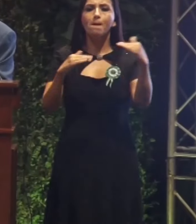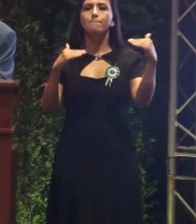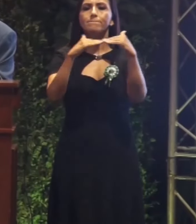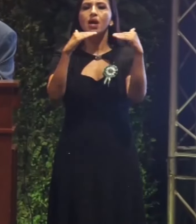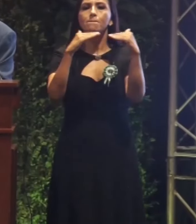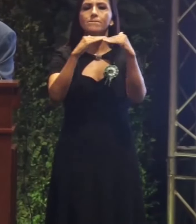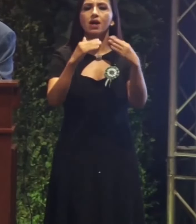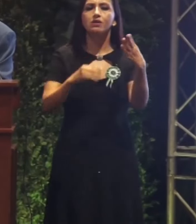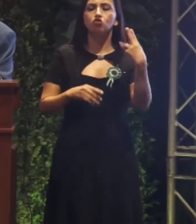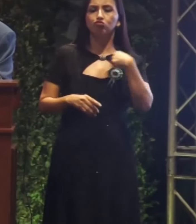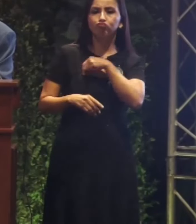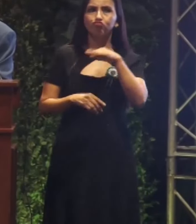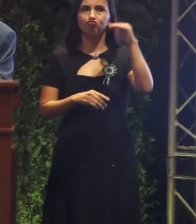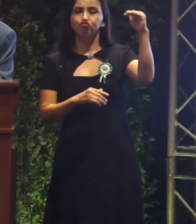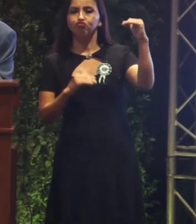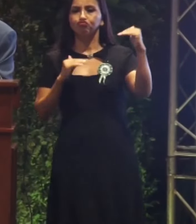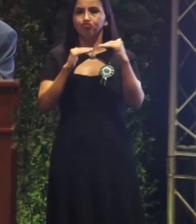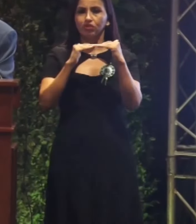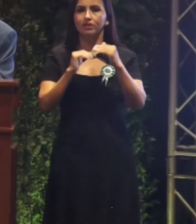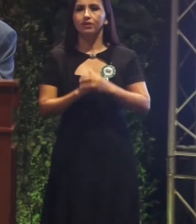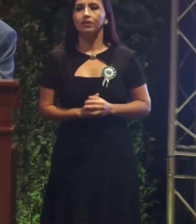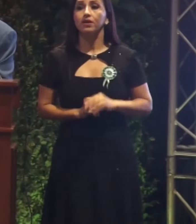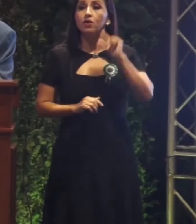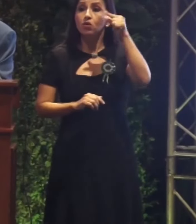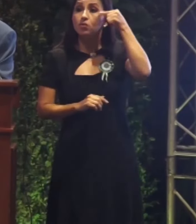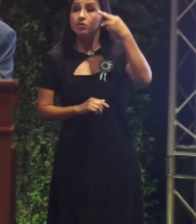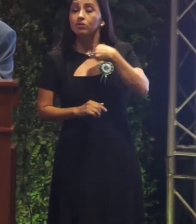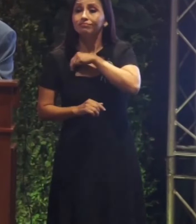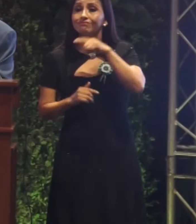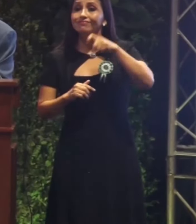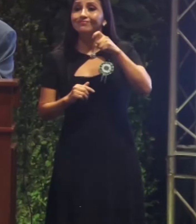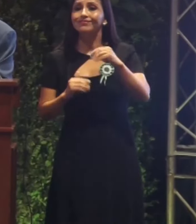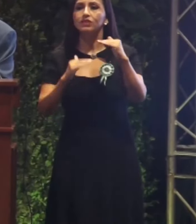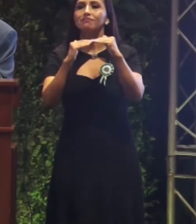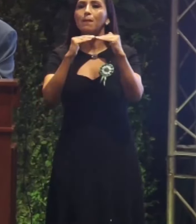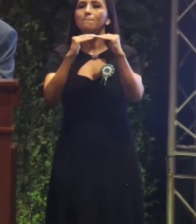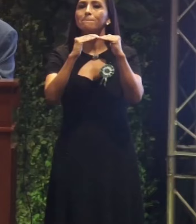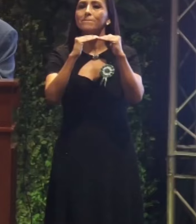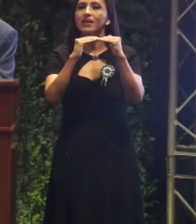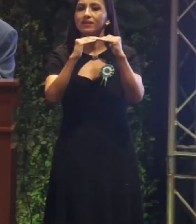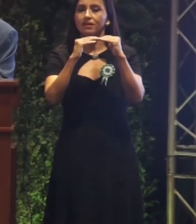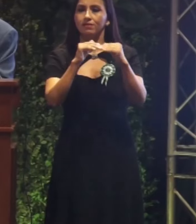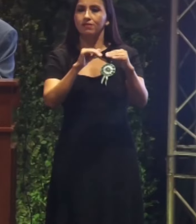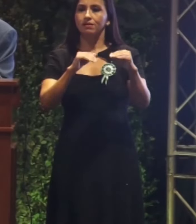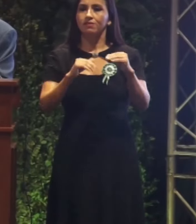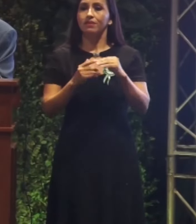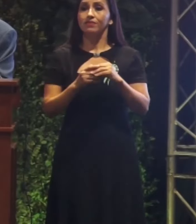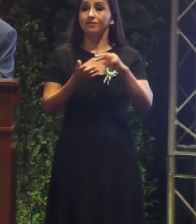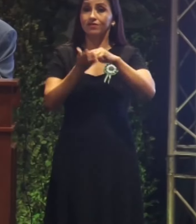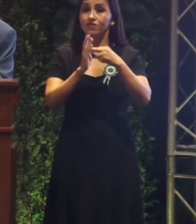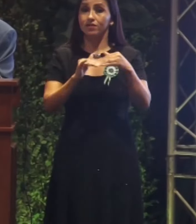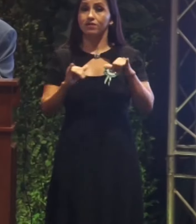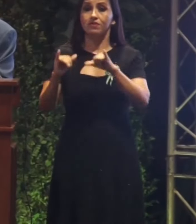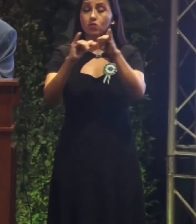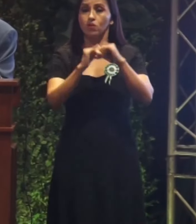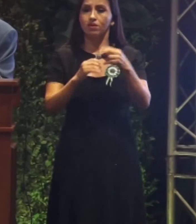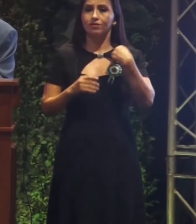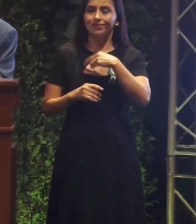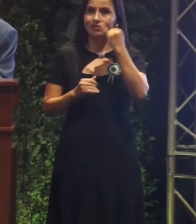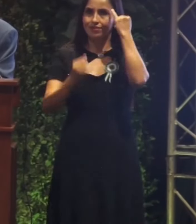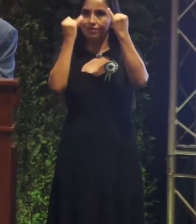virtuoso entre ellos y nosotros. El gobierno y nosotros necesitamos empatar, nosotros